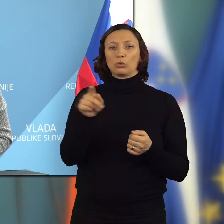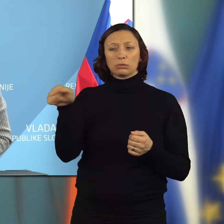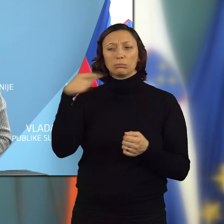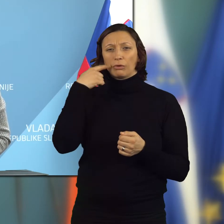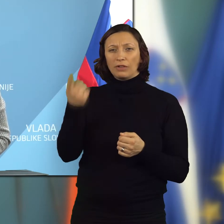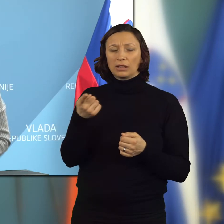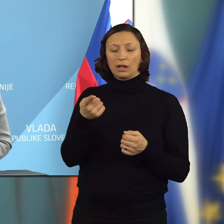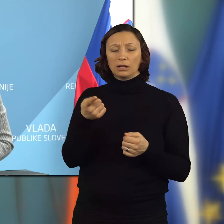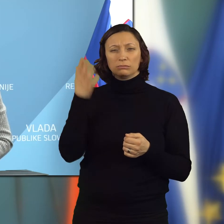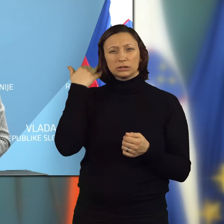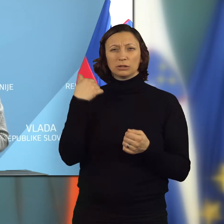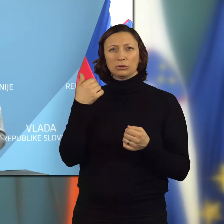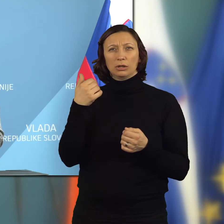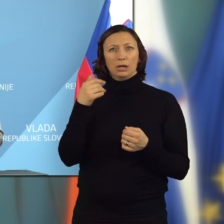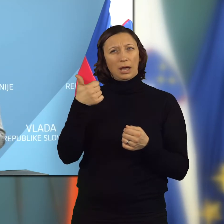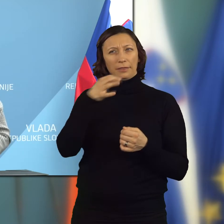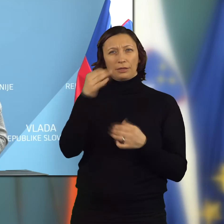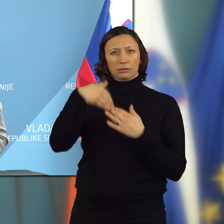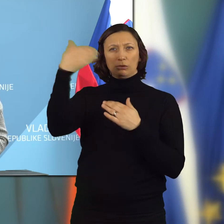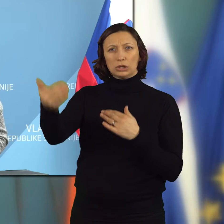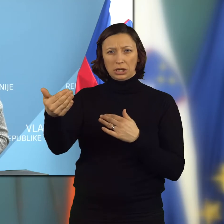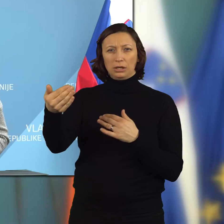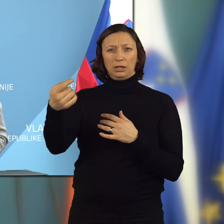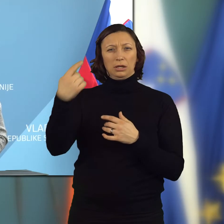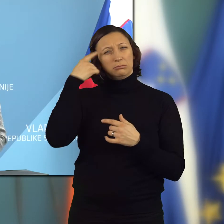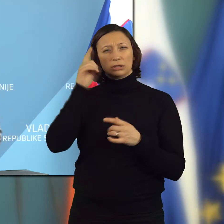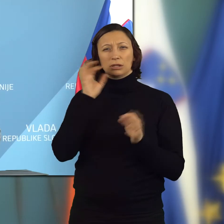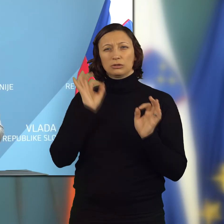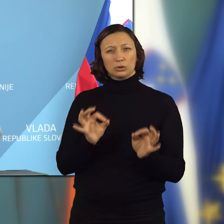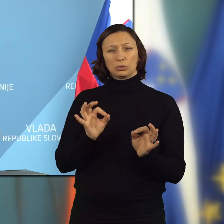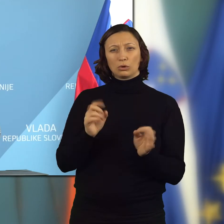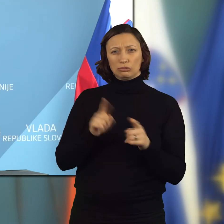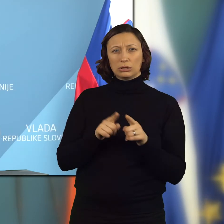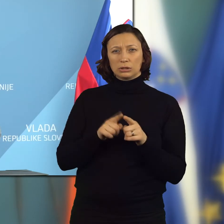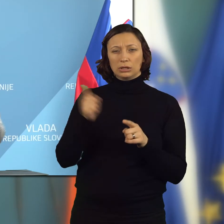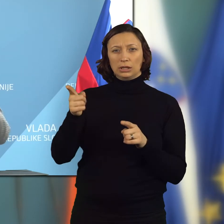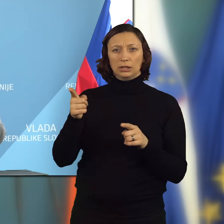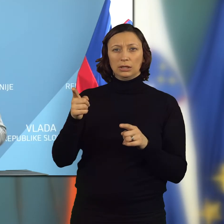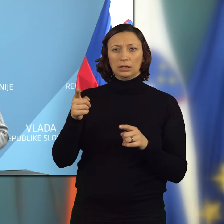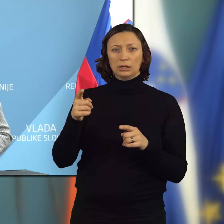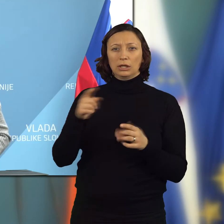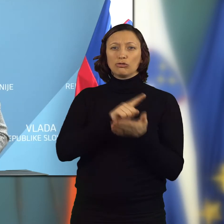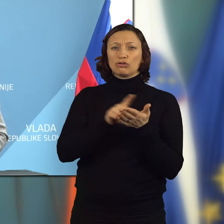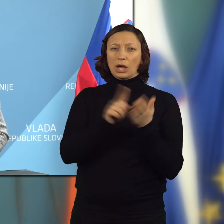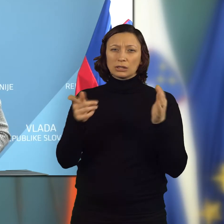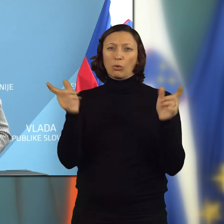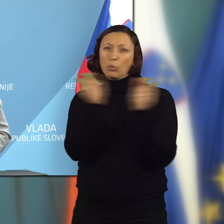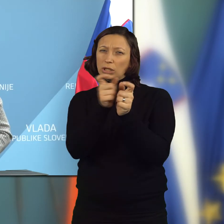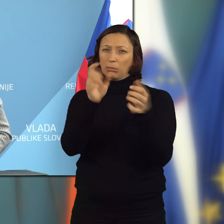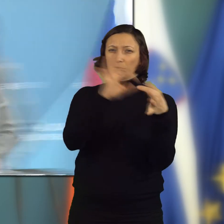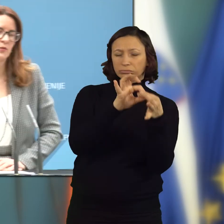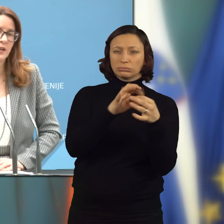Kopru povedala, mislim, da je bilo to kar naslednji dan. Tako da nisem čisto prepričana, če se